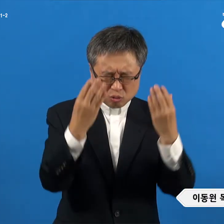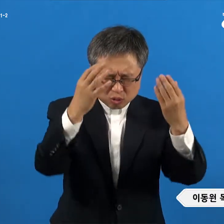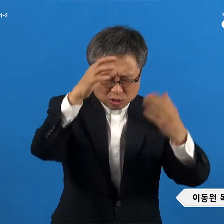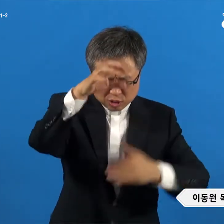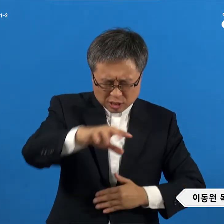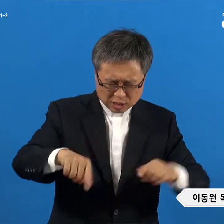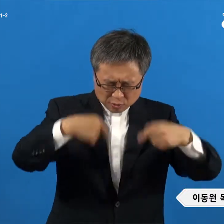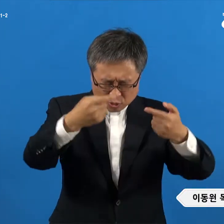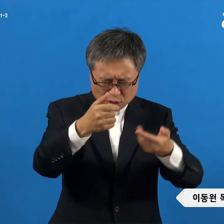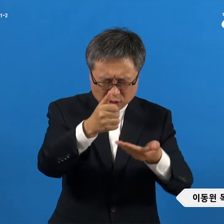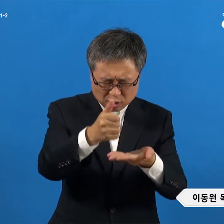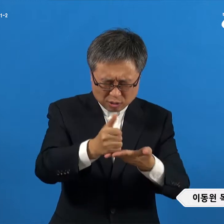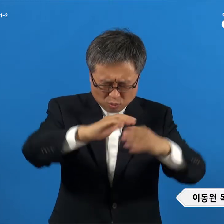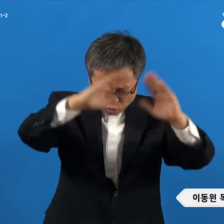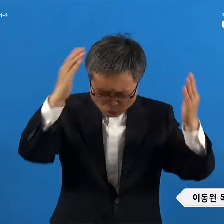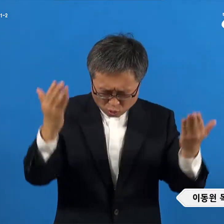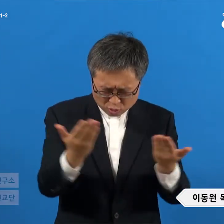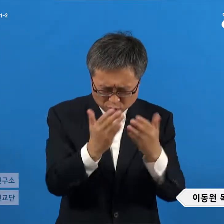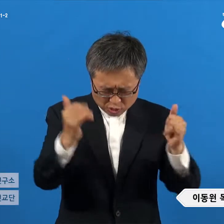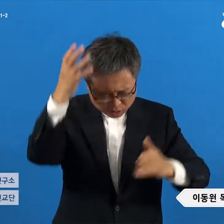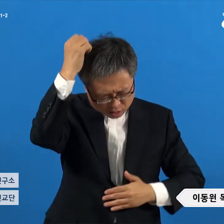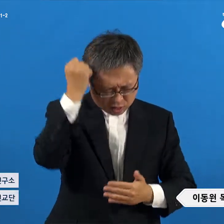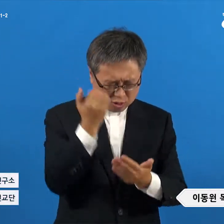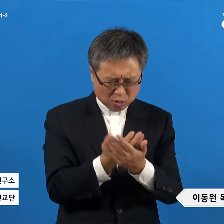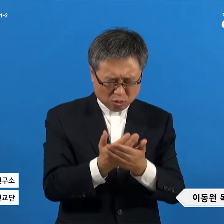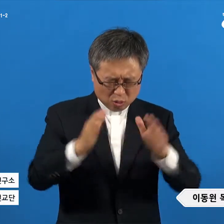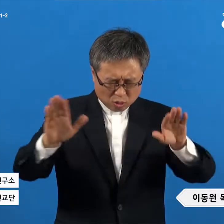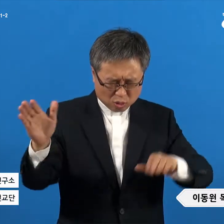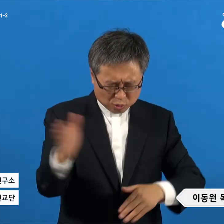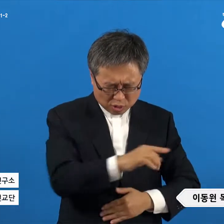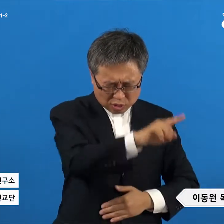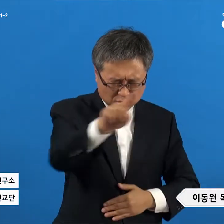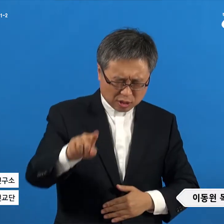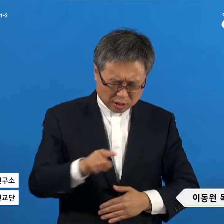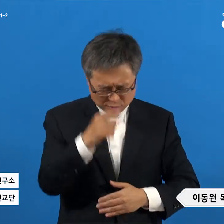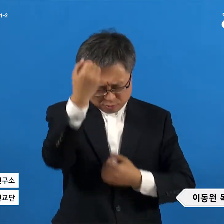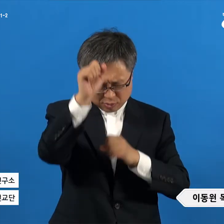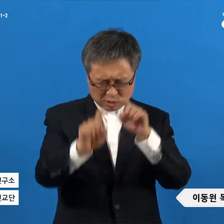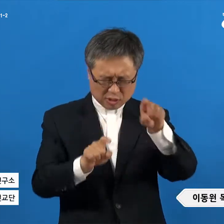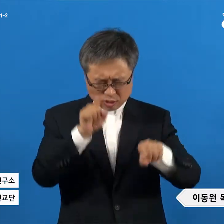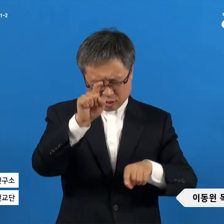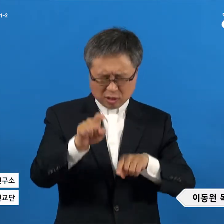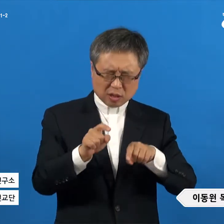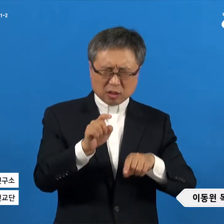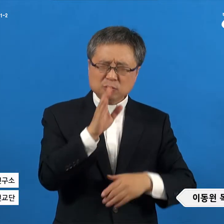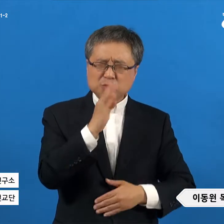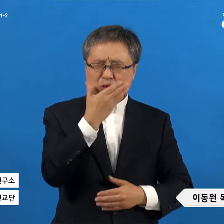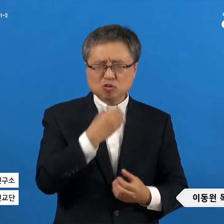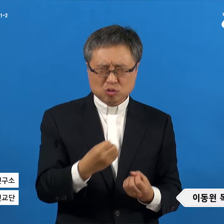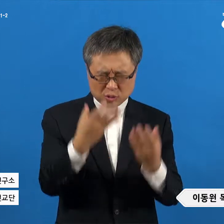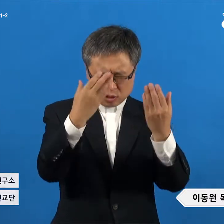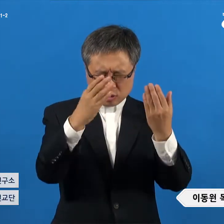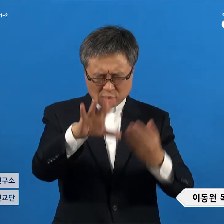모든 분들을 기억해 주십시오. 오늘부터 저들의 발걸음이 진정한 축복의 첫 스텝이, 자유의 첫 스텝이